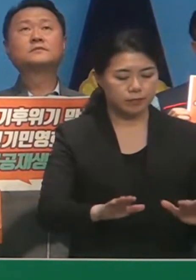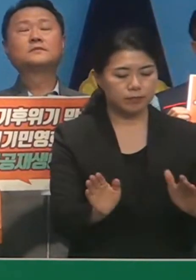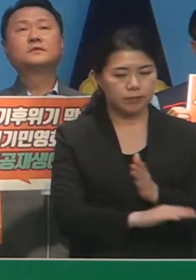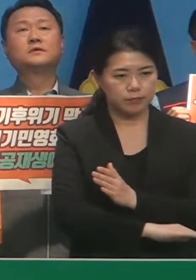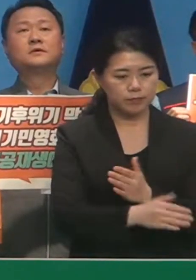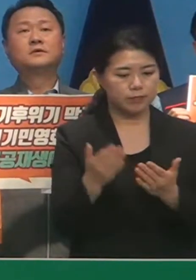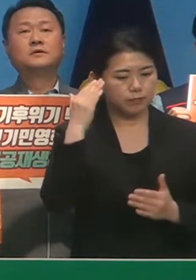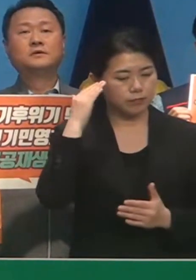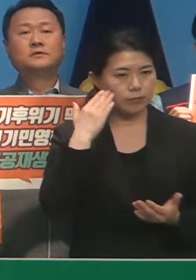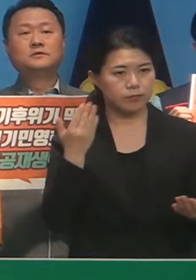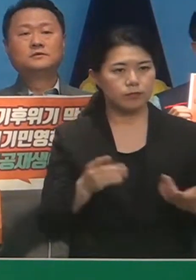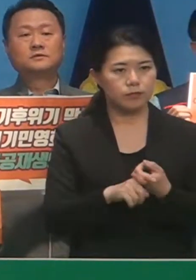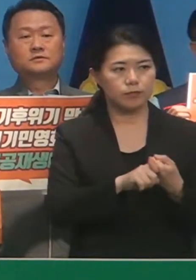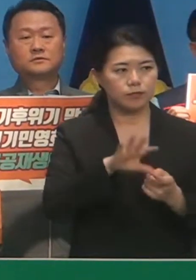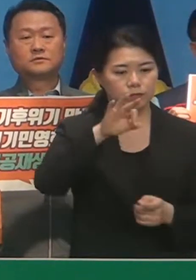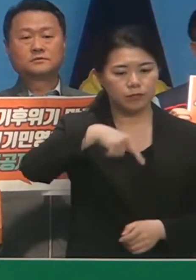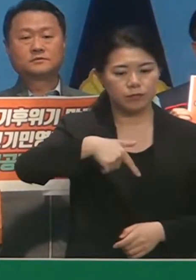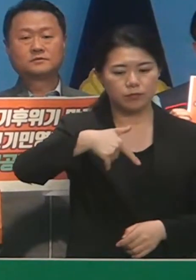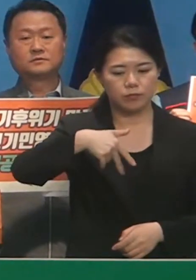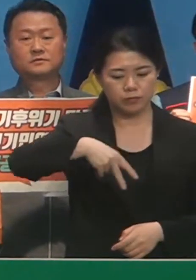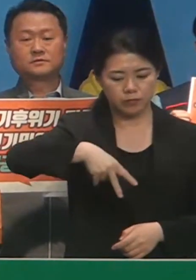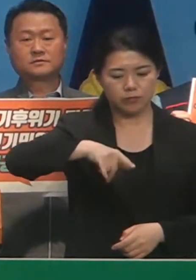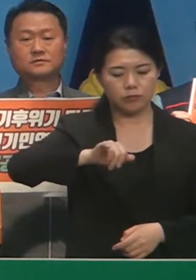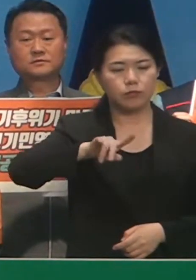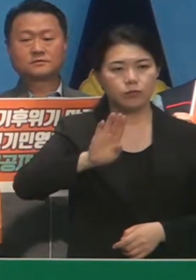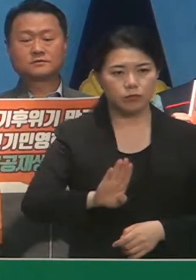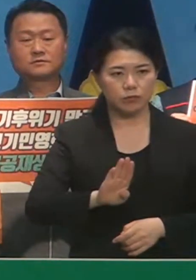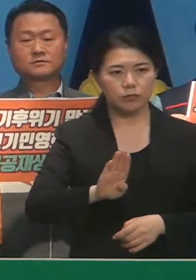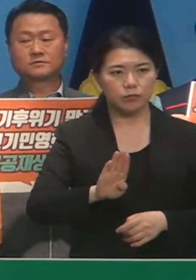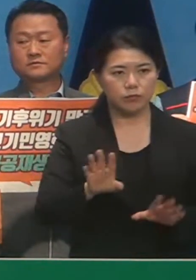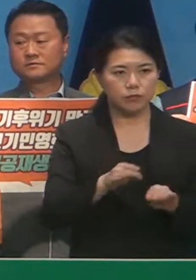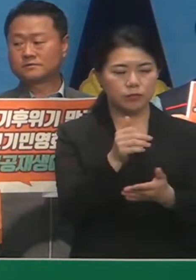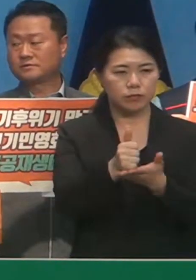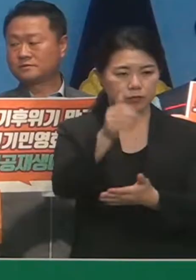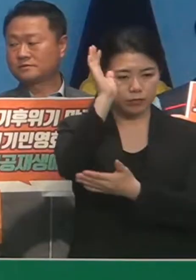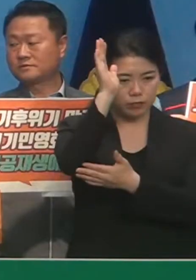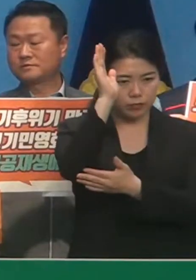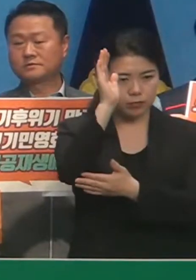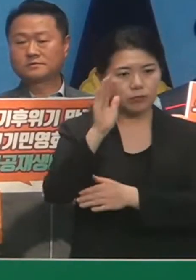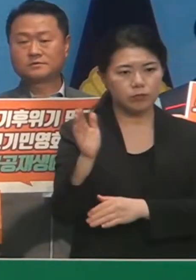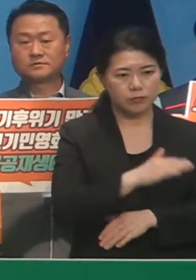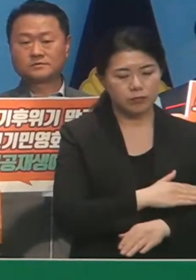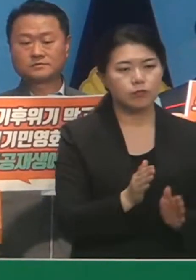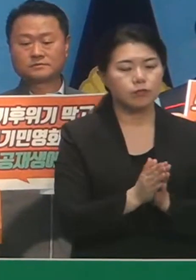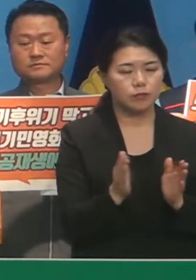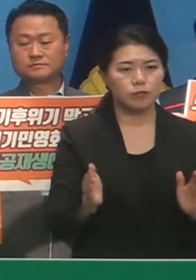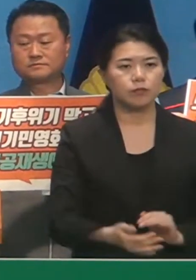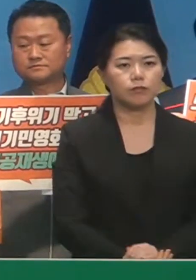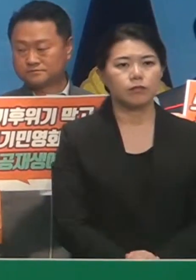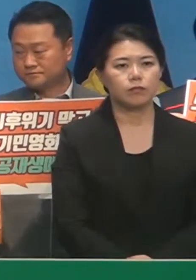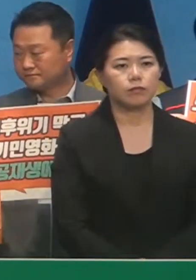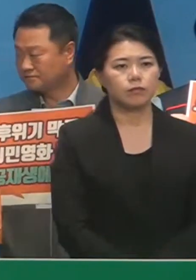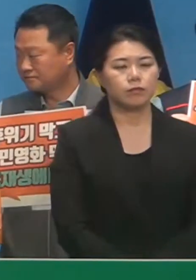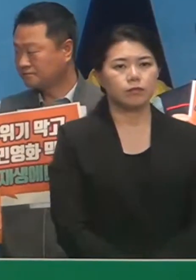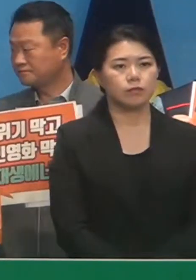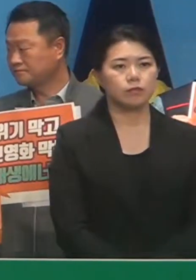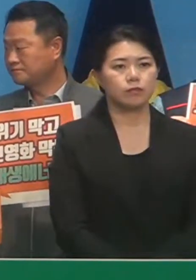지금부터 한국노총 유기섭 사무총장님의 발언을 시작으로 기자회견을 시작하도록 하겠습니다.